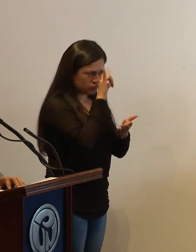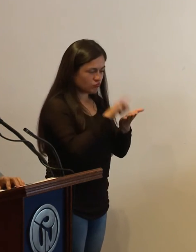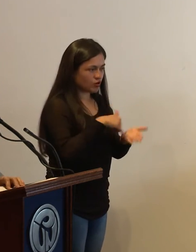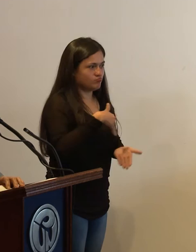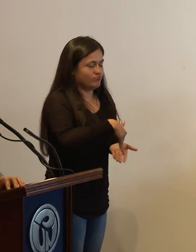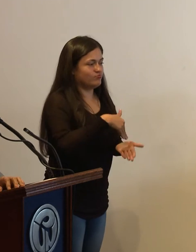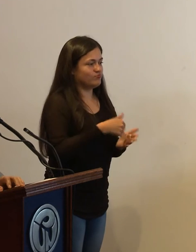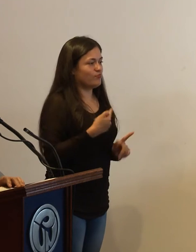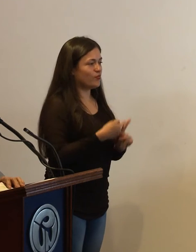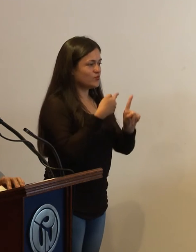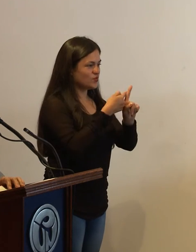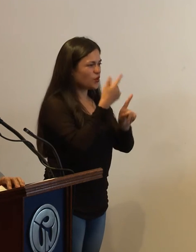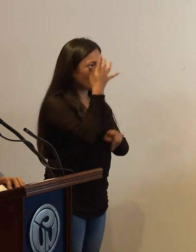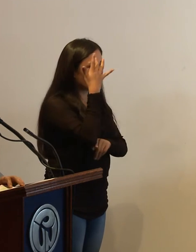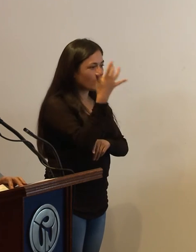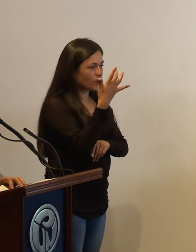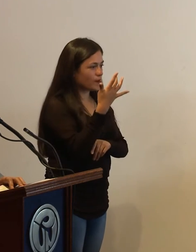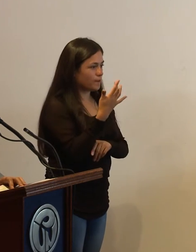una fortaleza, porque